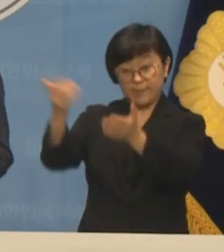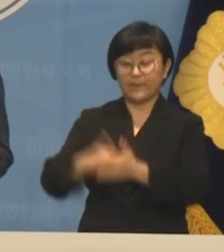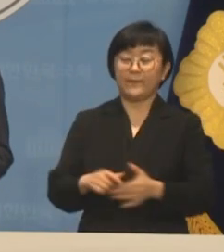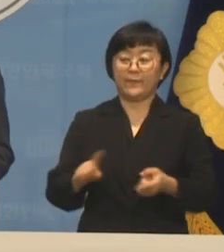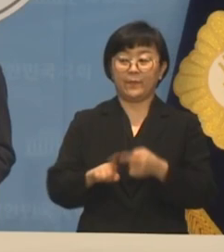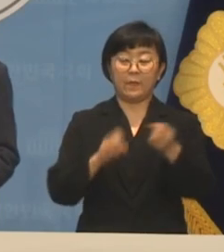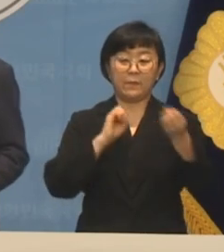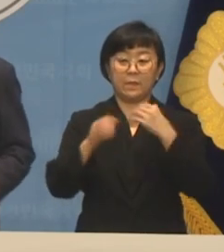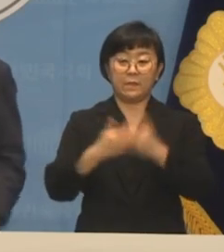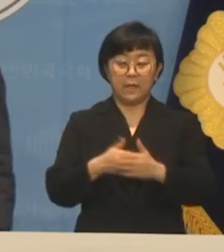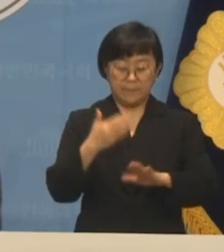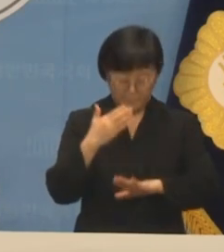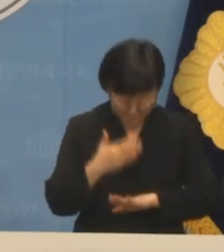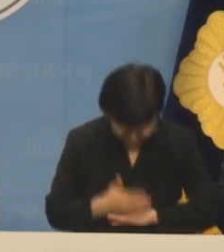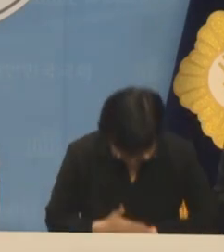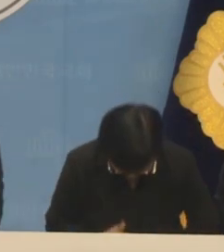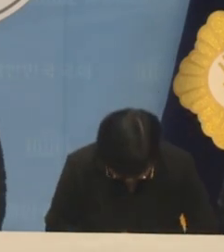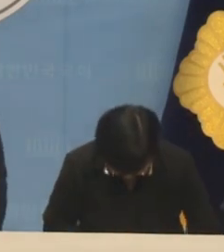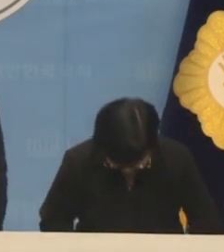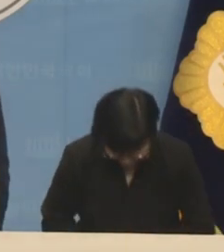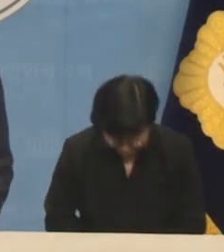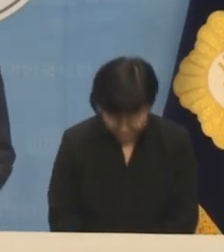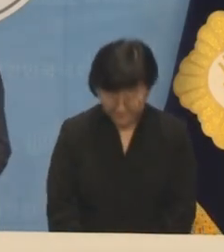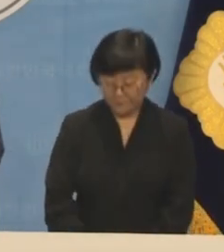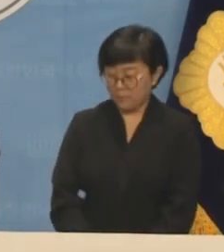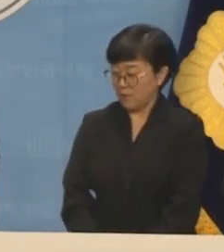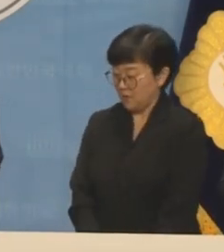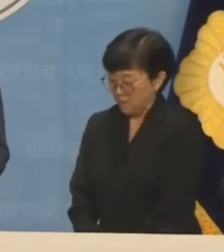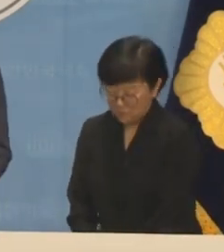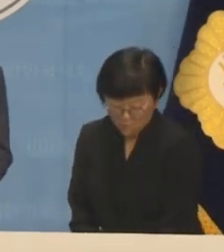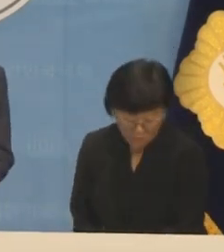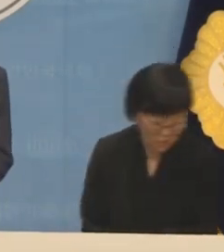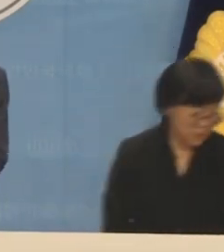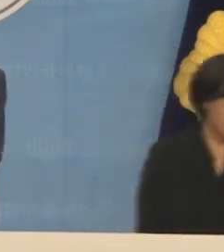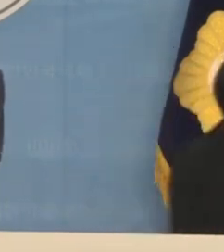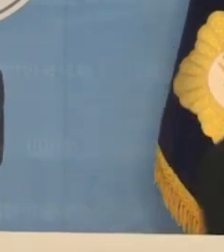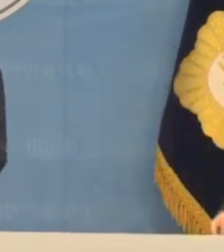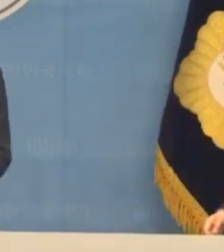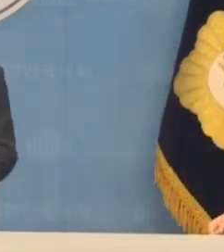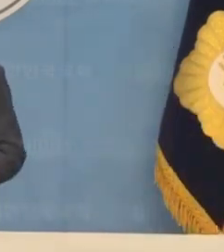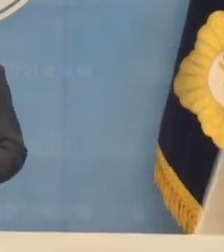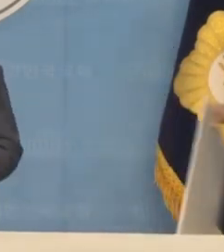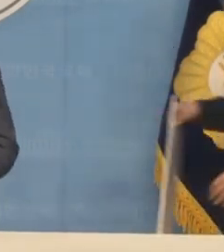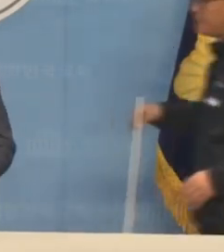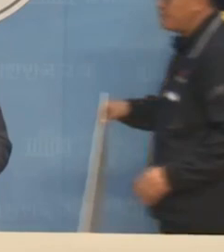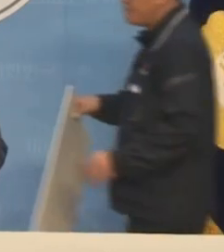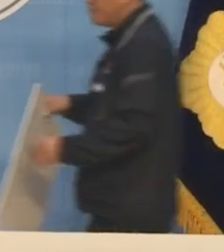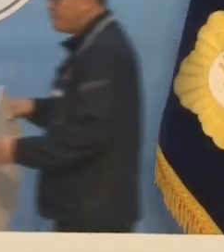답변 드리도록 하겠습니다. 고맙습니다. 예.